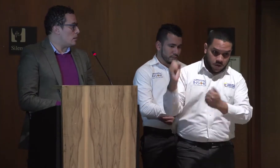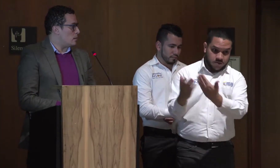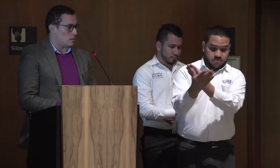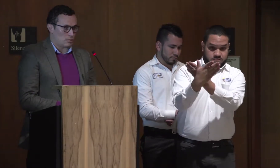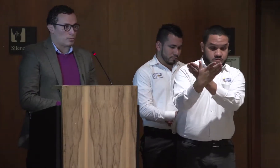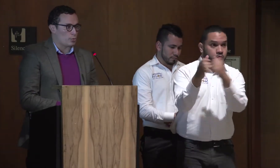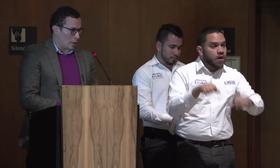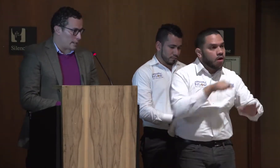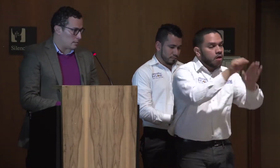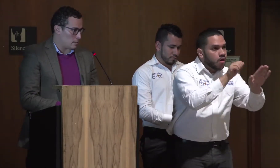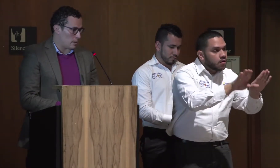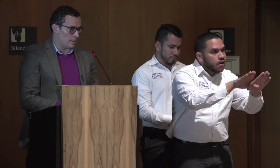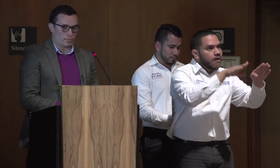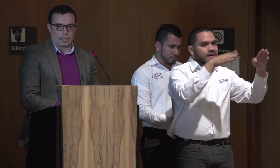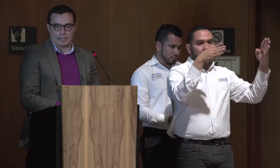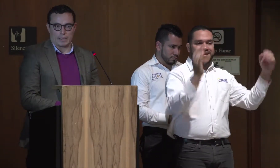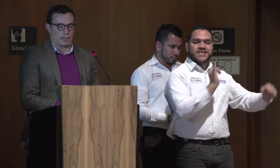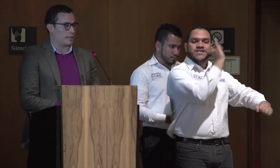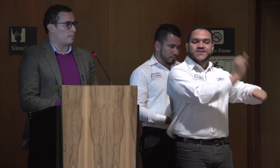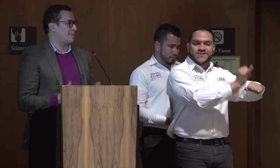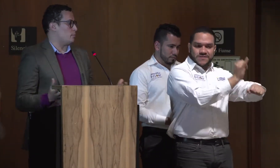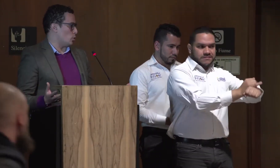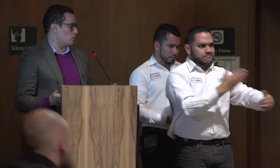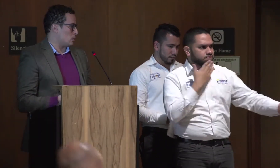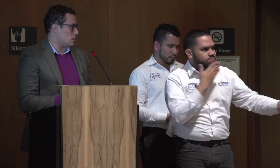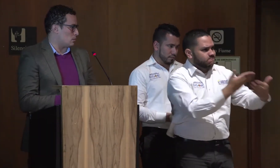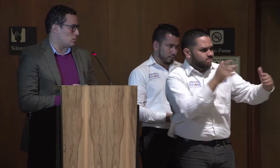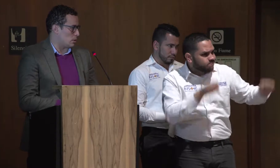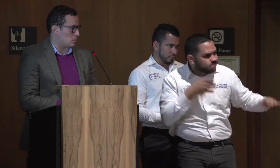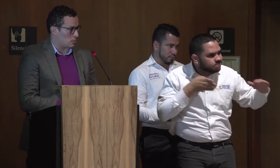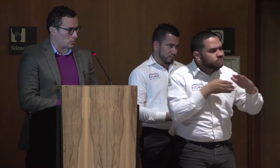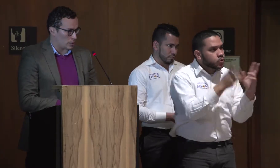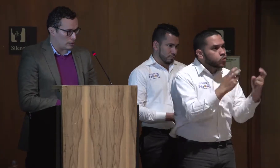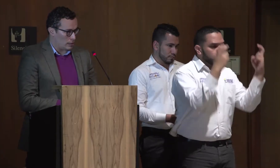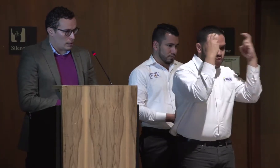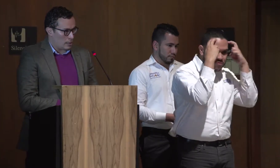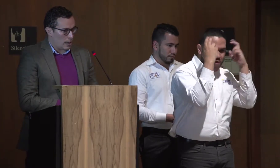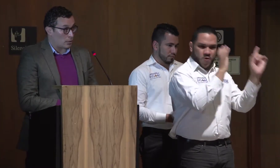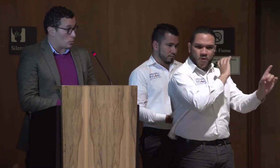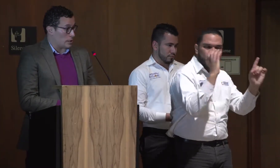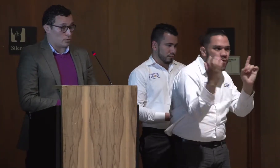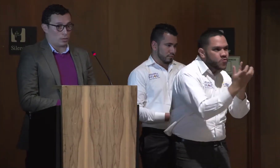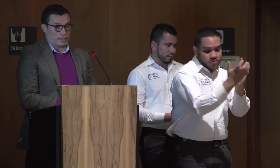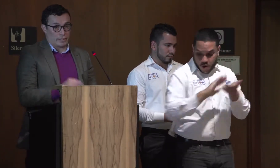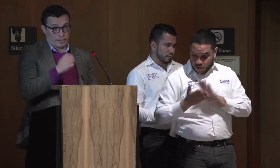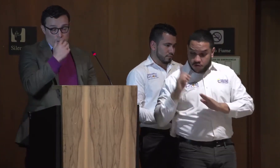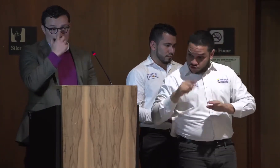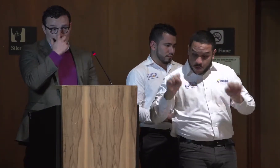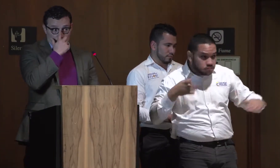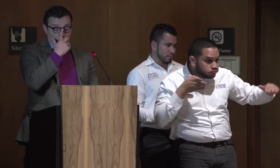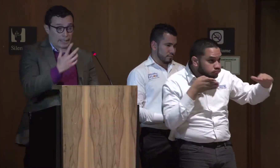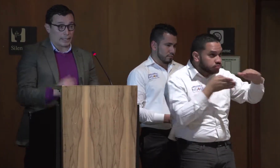puertas institucionales, abrir las puertas de ese gran patrimonio que es el conocimiento y la cultura a la comunidad sorda. Este